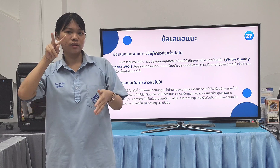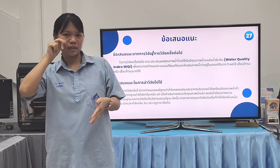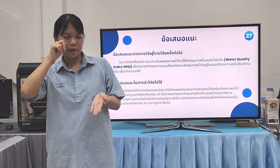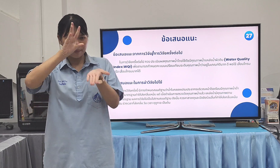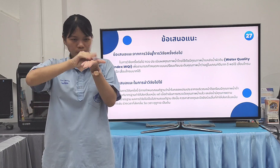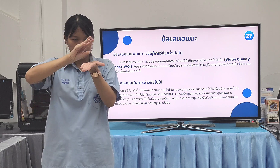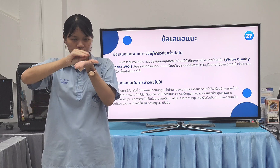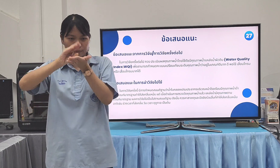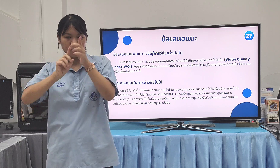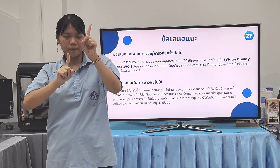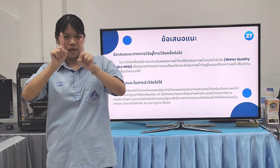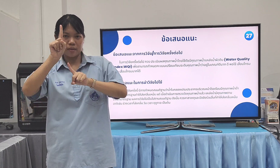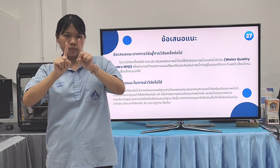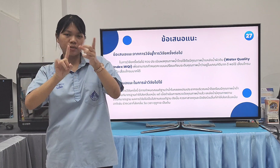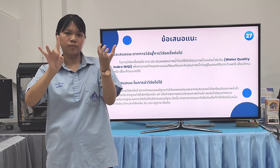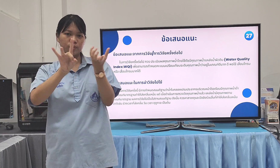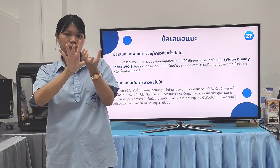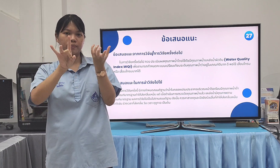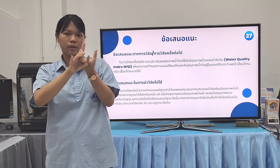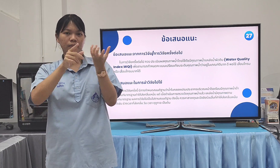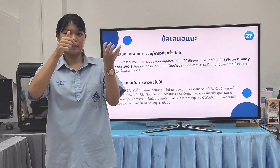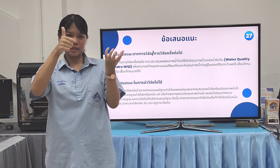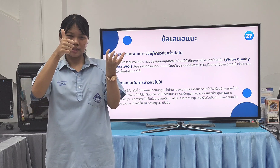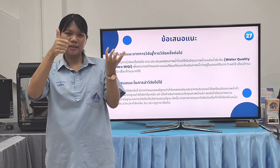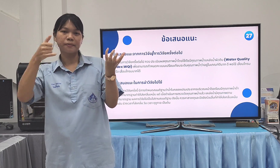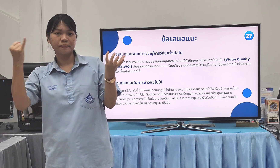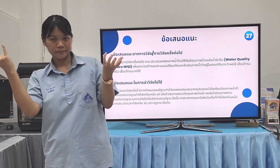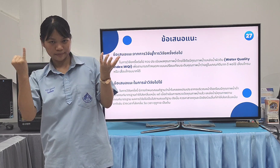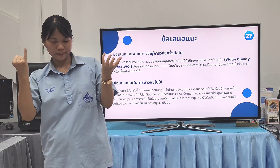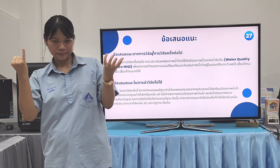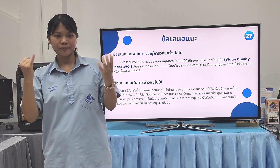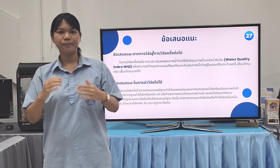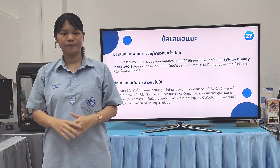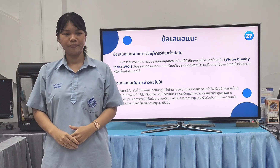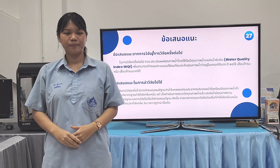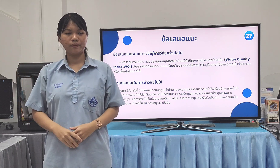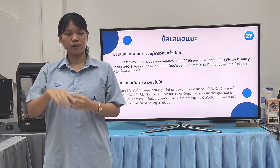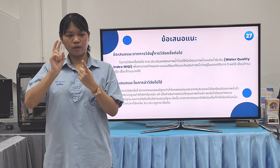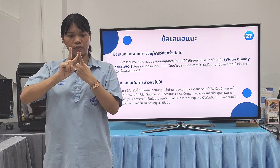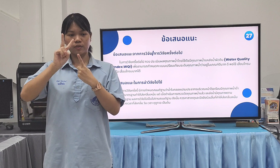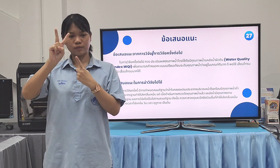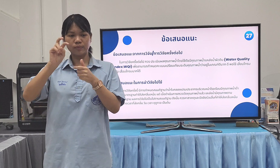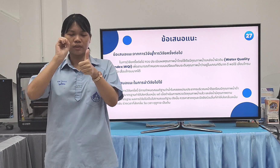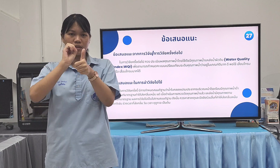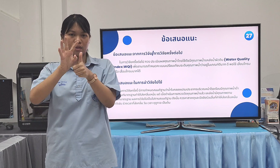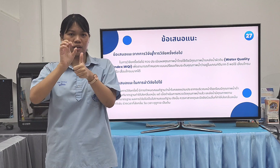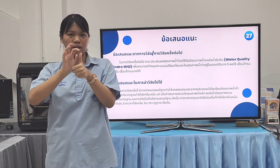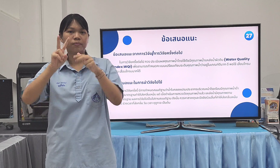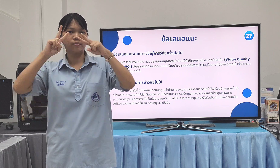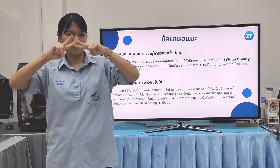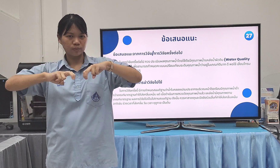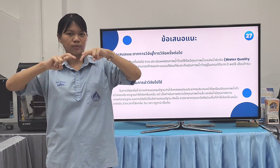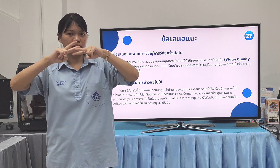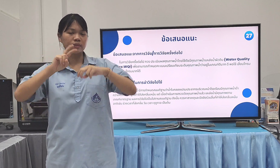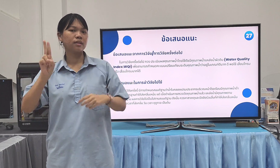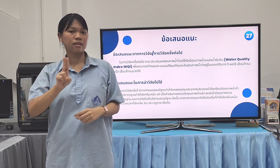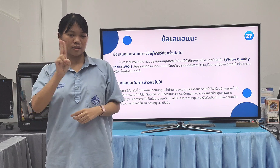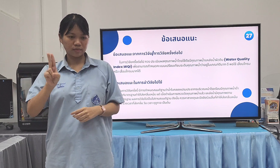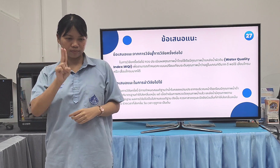ควรประเมินคุณภาพน้ำโดยใช้ดัชนีคุณภาพน้ำแหล่งน้ำผิวดินว่าอยู่ในเกณฑ์ใดข้อเสนอแนะในการนำวิจัยไปใช้